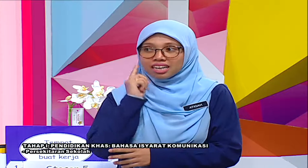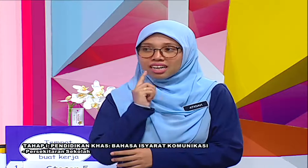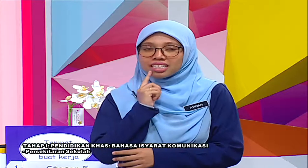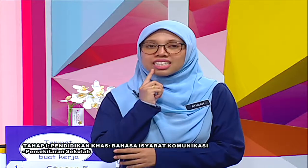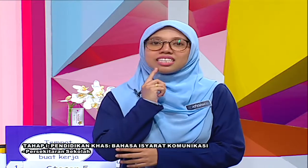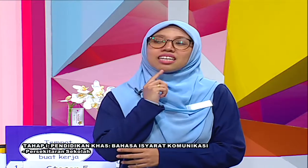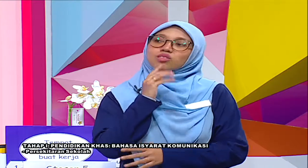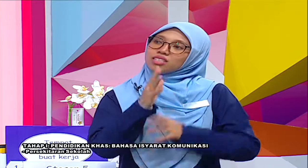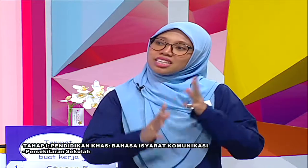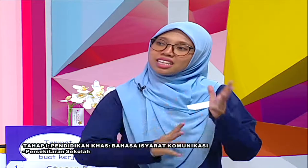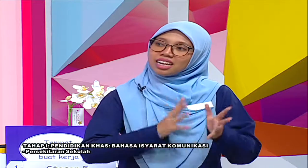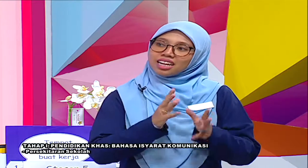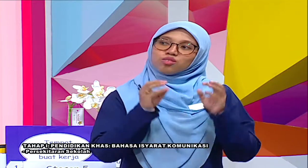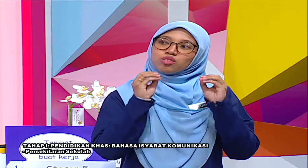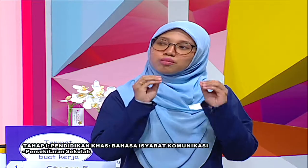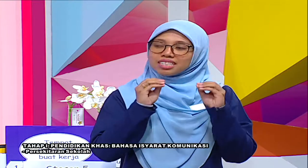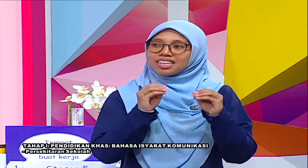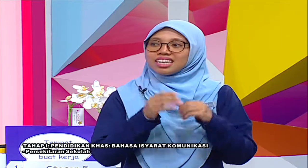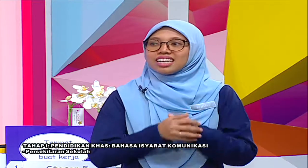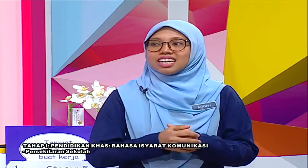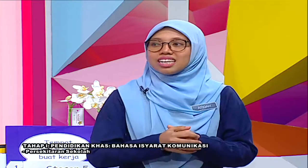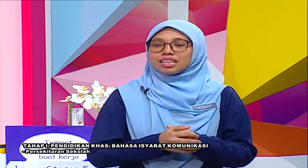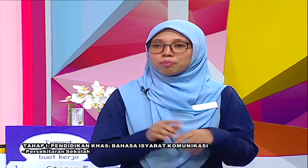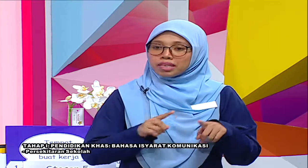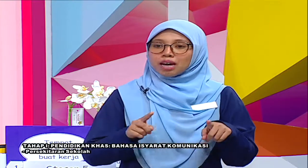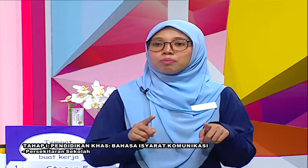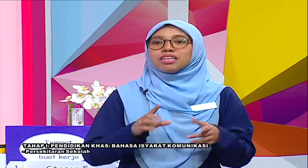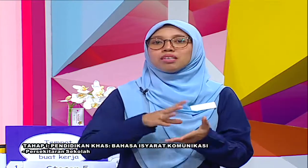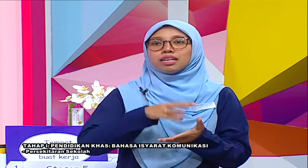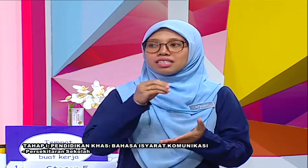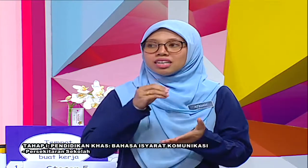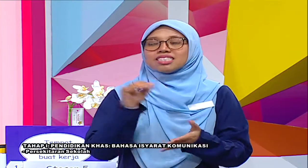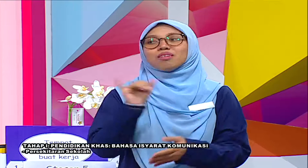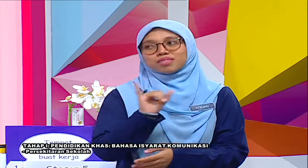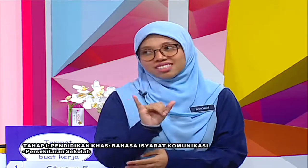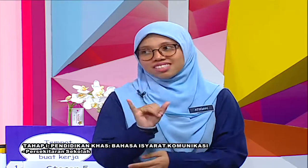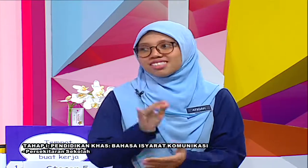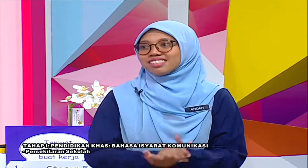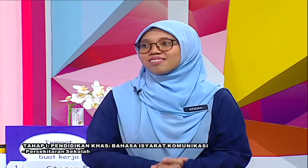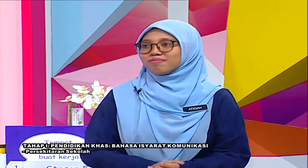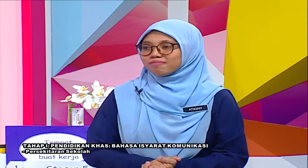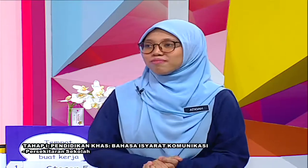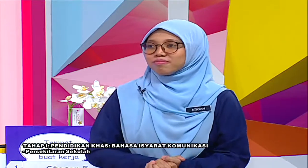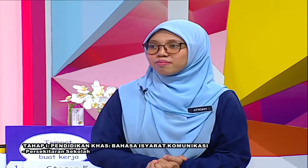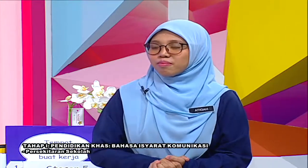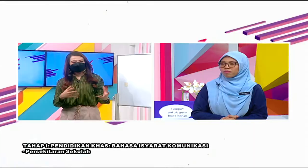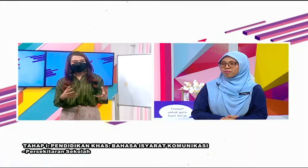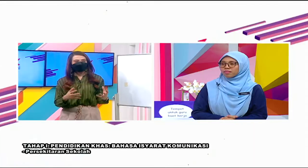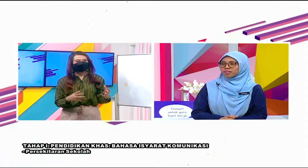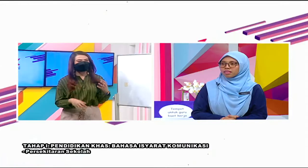pendengaran, kita akan gunakan isyaratlah untuk mengajar. Tapi apa yang dia belajar, sama. Kalau macam dalam kelas, biasanya macam mana